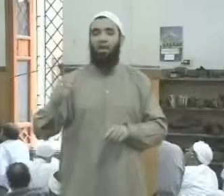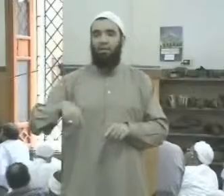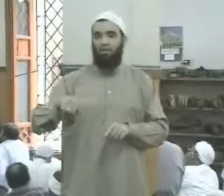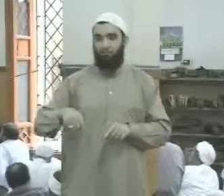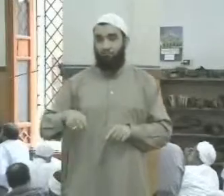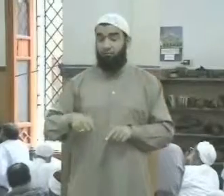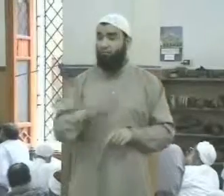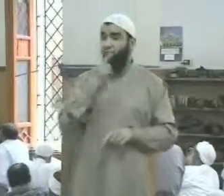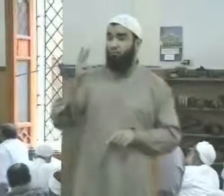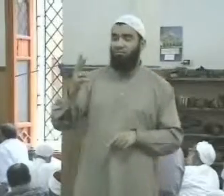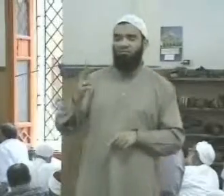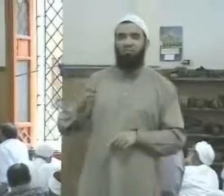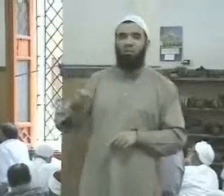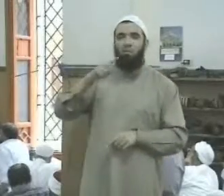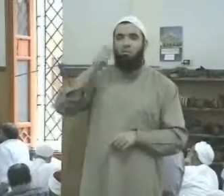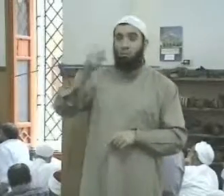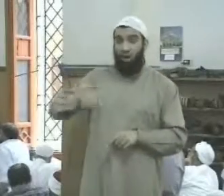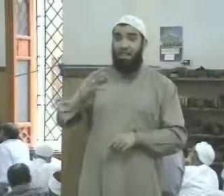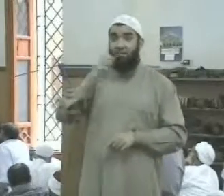عليه؟ إن البنات